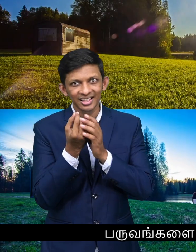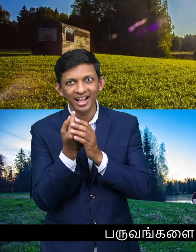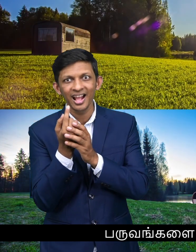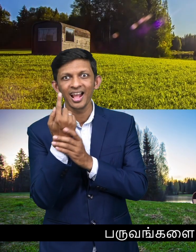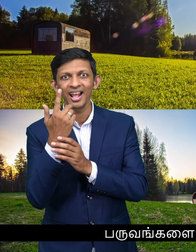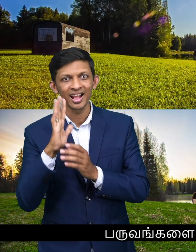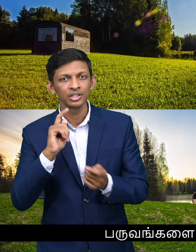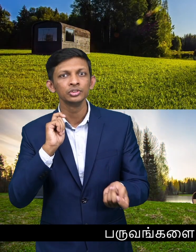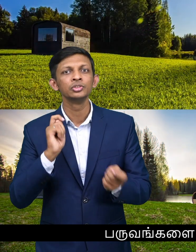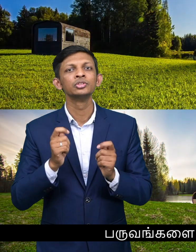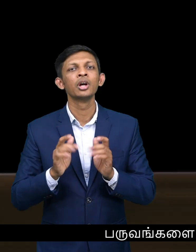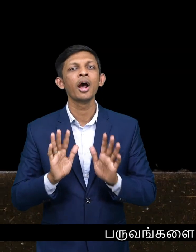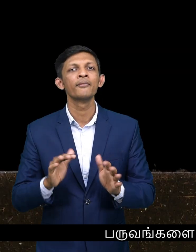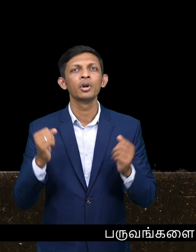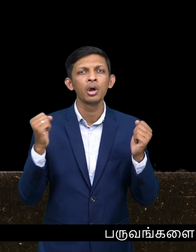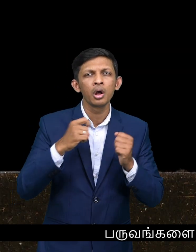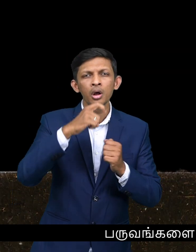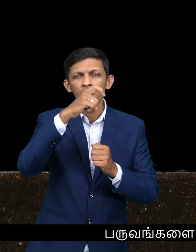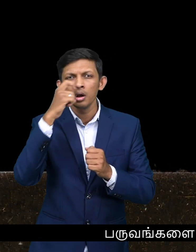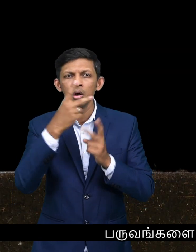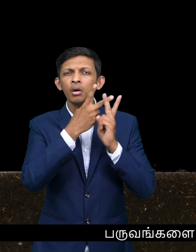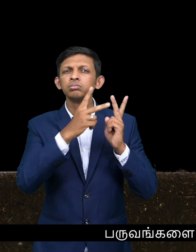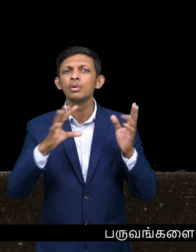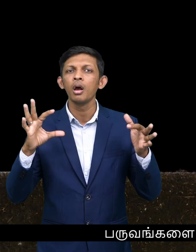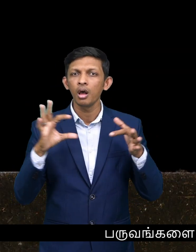பருவங்களை மாற்றுதல், விதை முளைத்தல்,